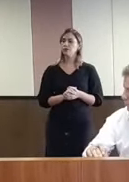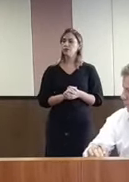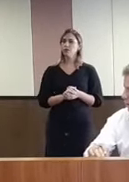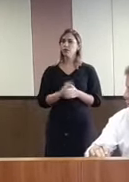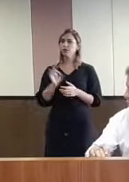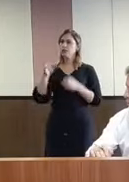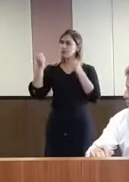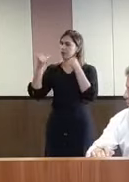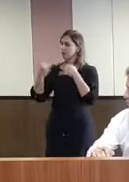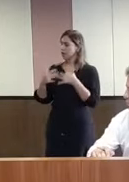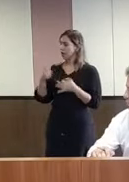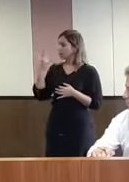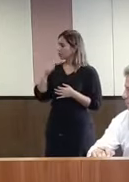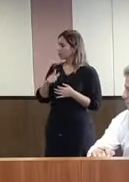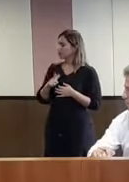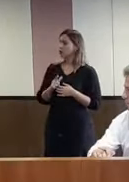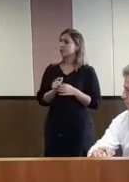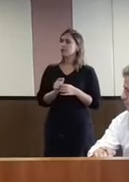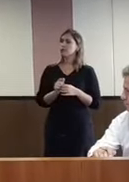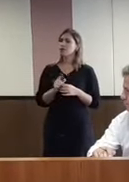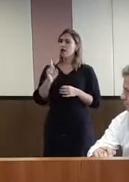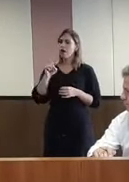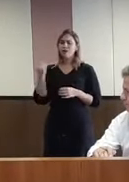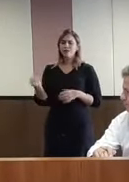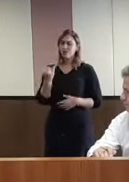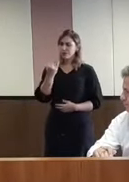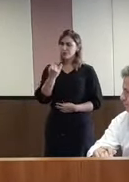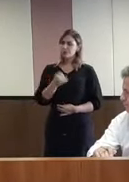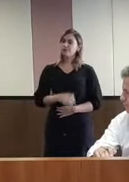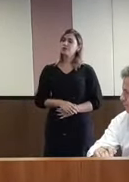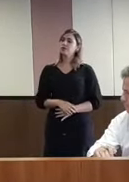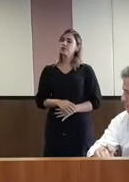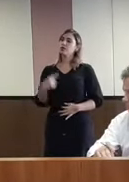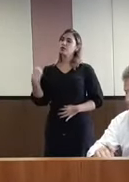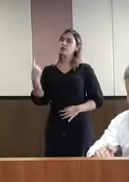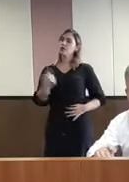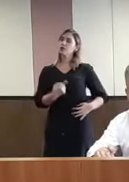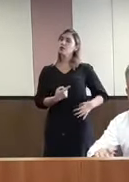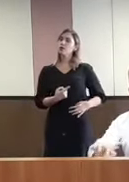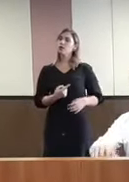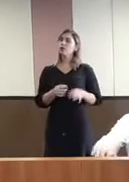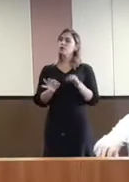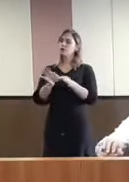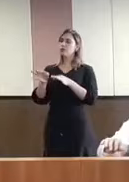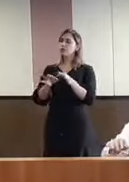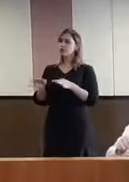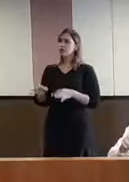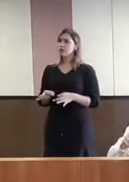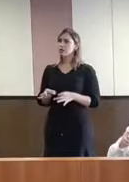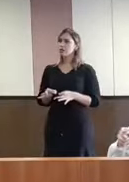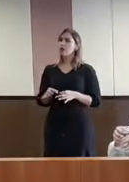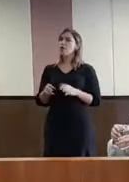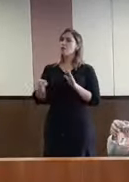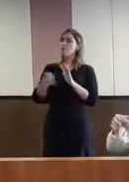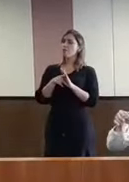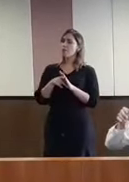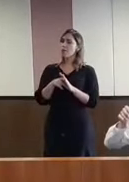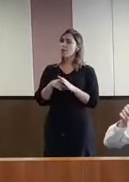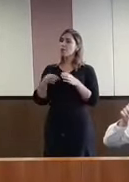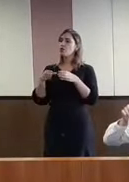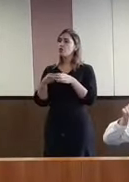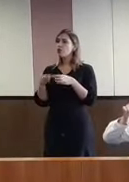uma explicação a respeito disso, que eu acho que ela é muito importante. Nós vamos montar um sistema de regulação central para regular